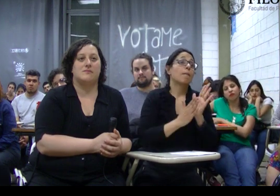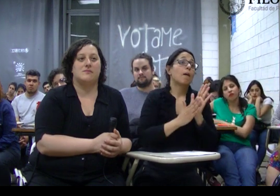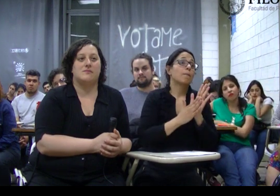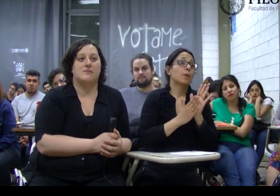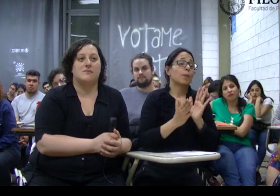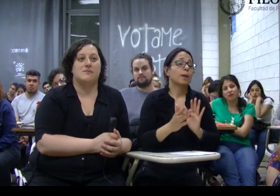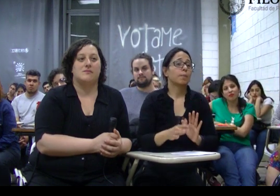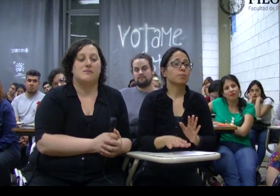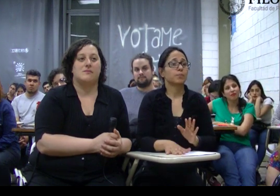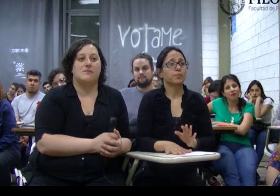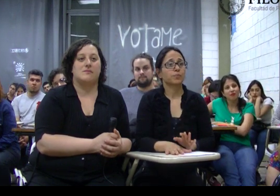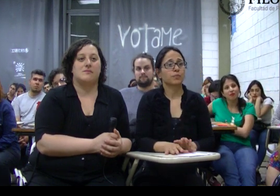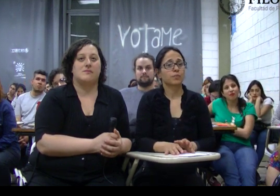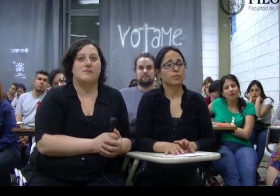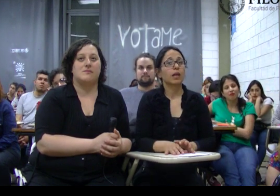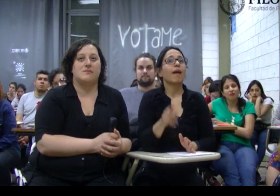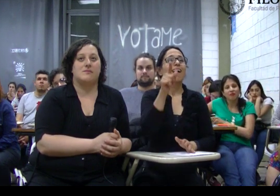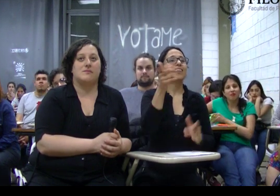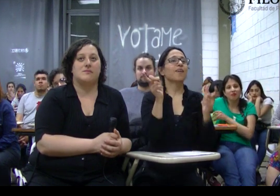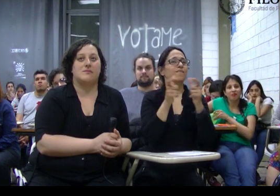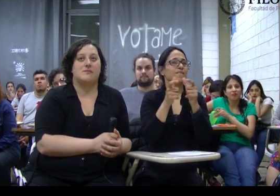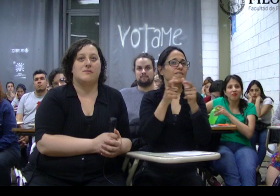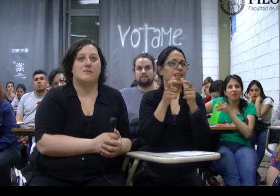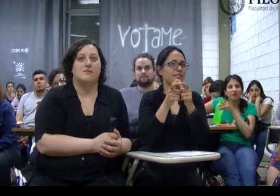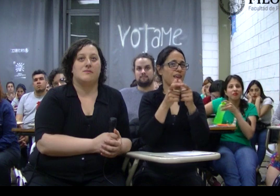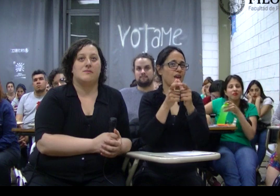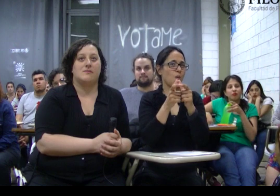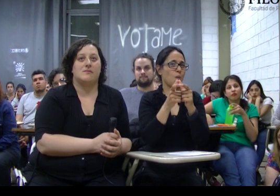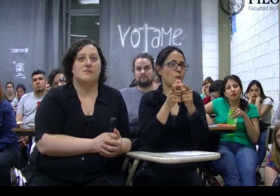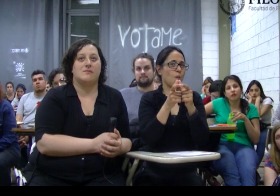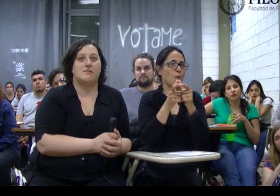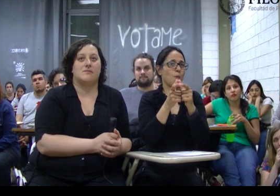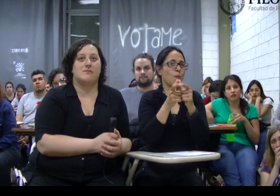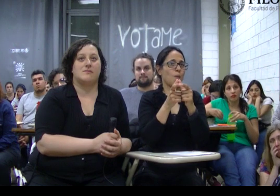Entonces, sí, es un video.